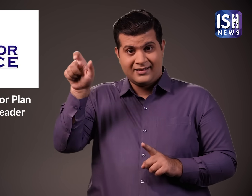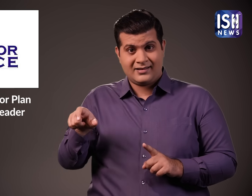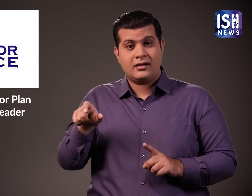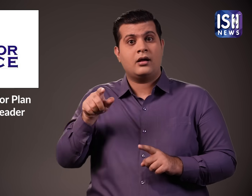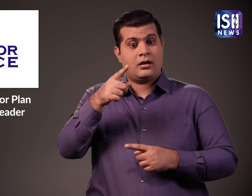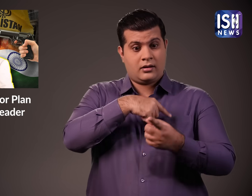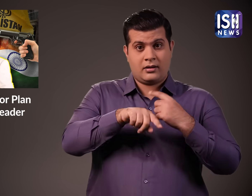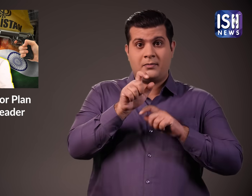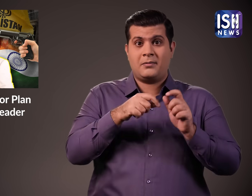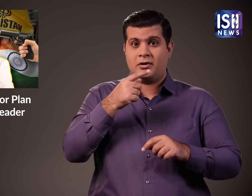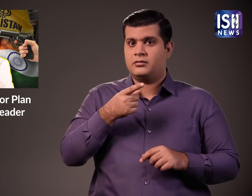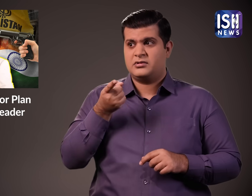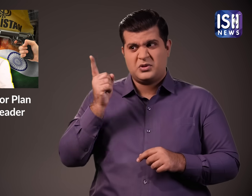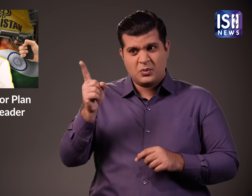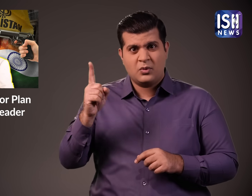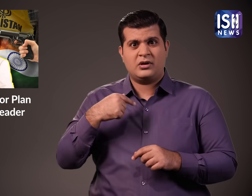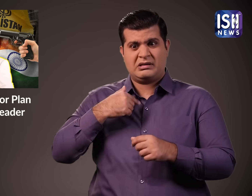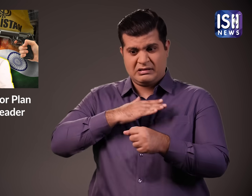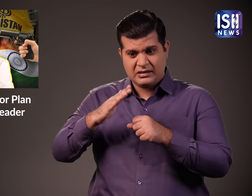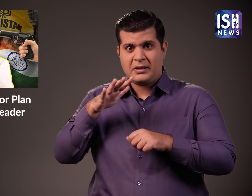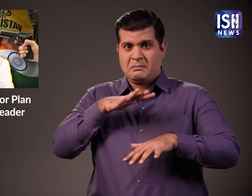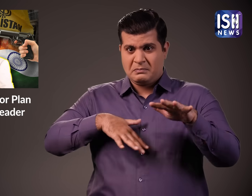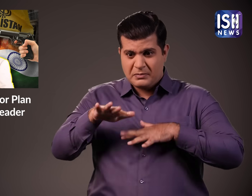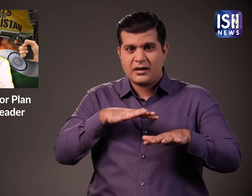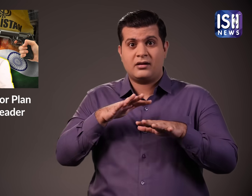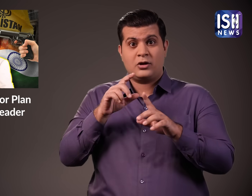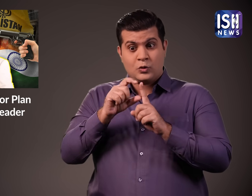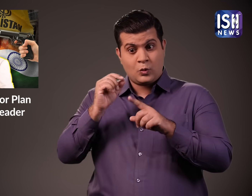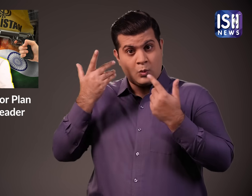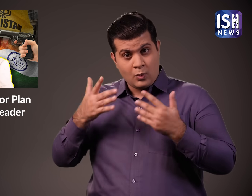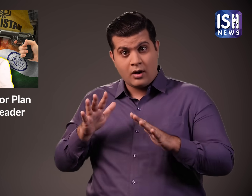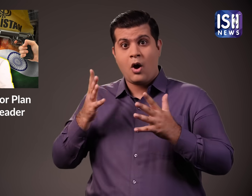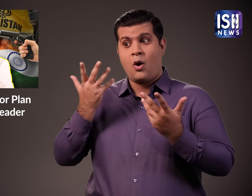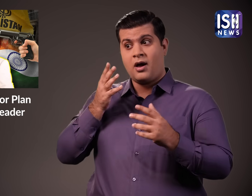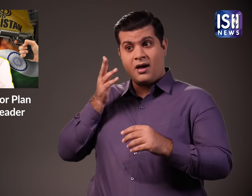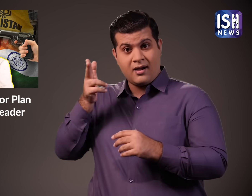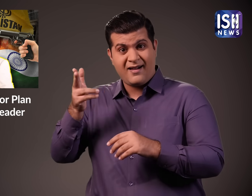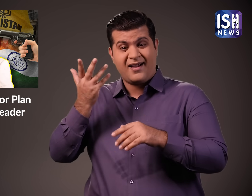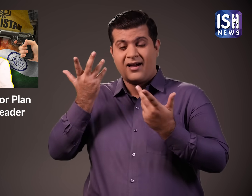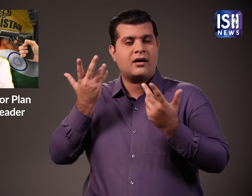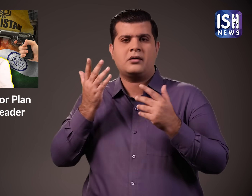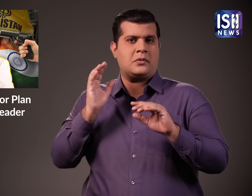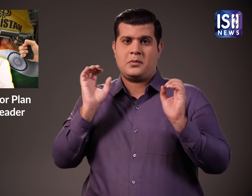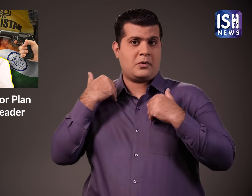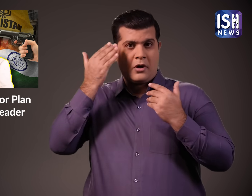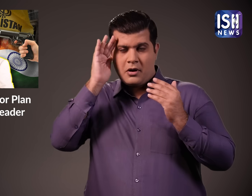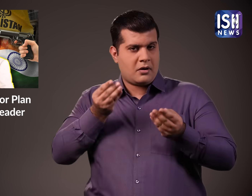अमेरिका ने कहा है कि पन्नु को धमकी दी गई थी लेकिन ये नहीं बताया कि पन्नु को मारने की कोशिश की गई थी या नहीं